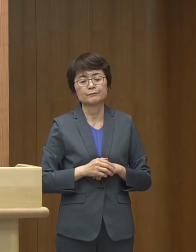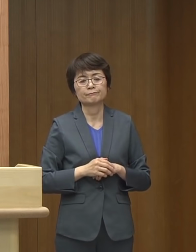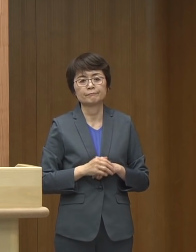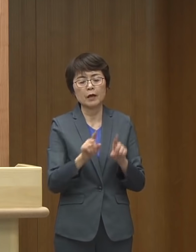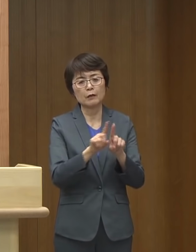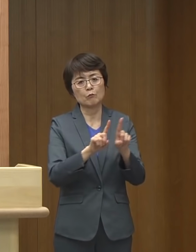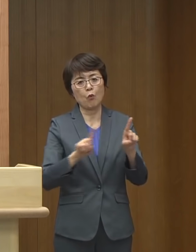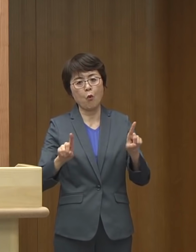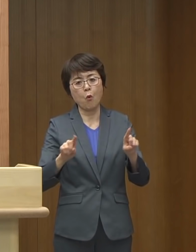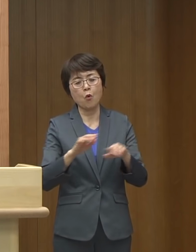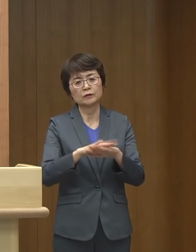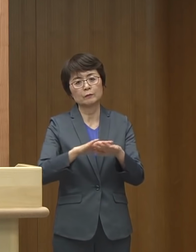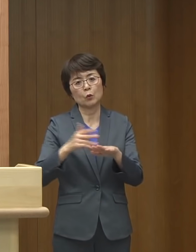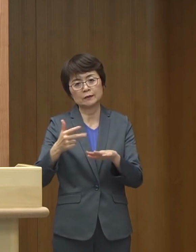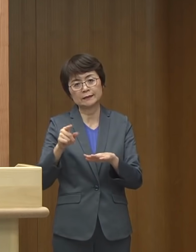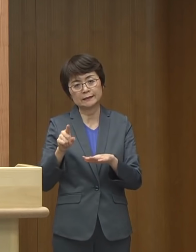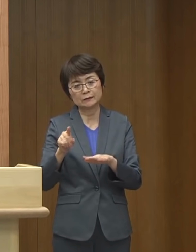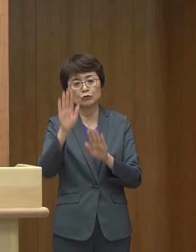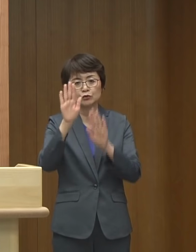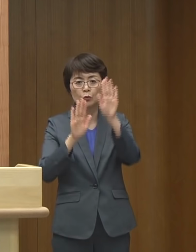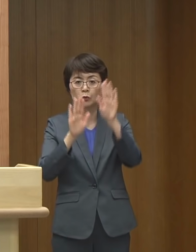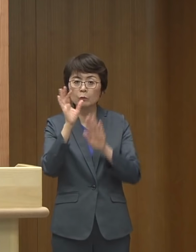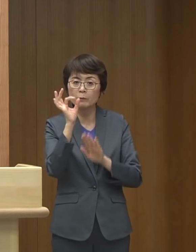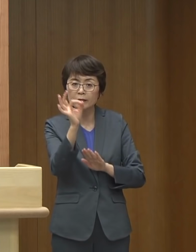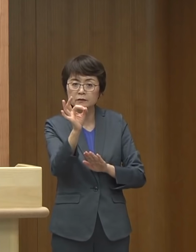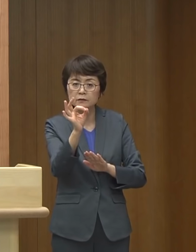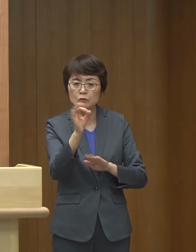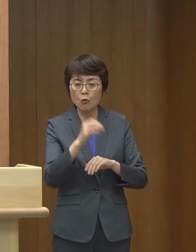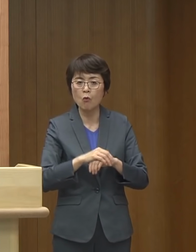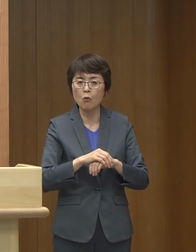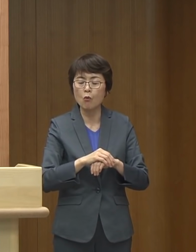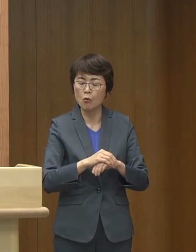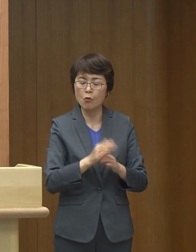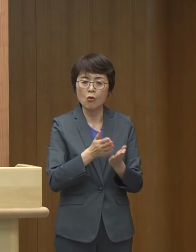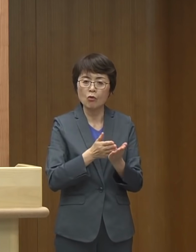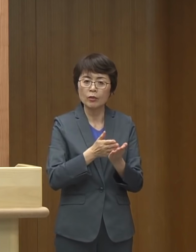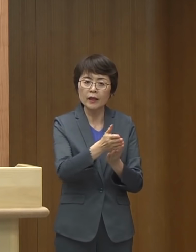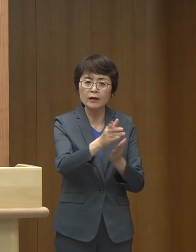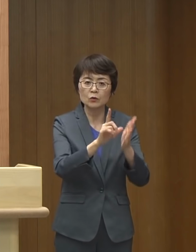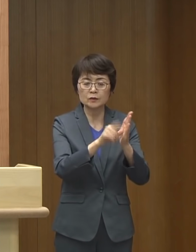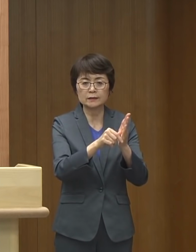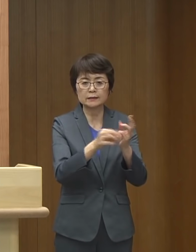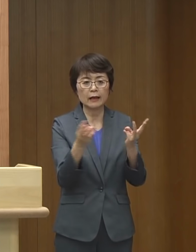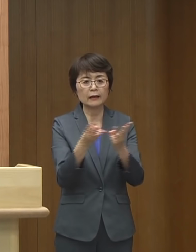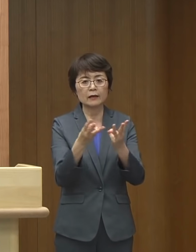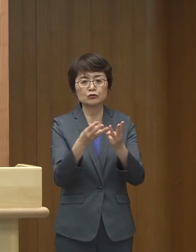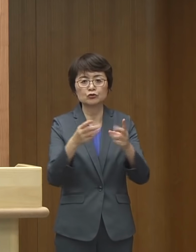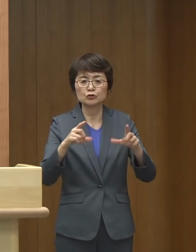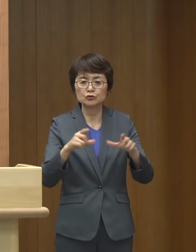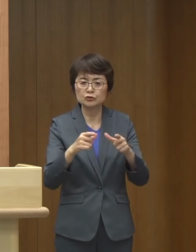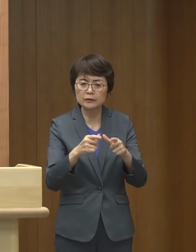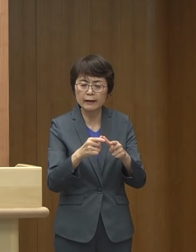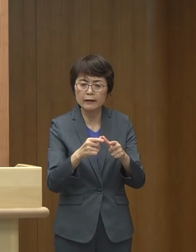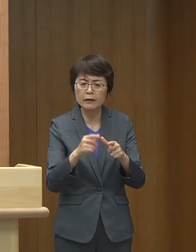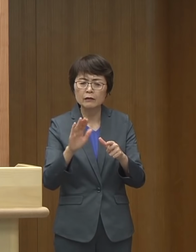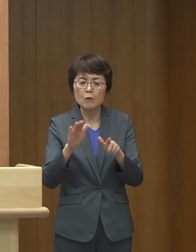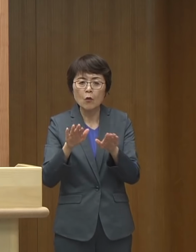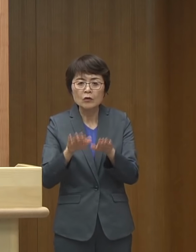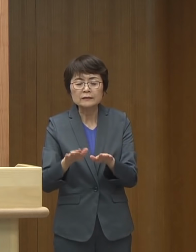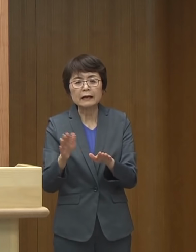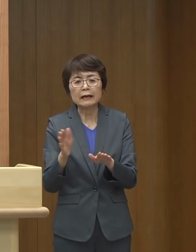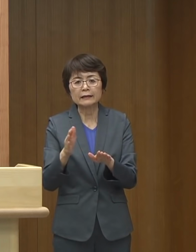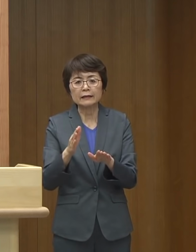方で札幌市の状況を見ますと、スタート時点では少なかったんですけども、ここ最近は増加